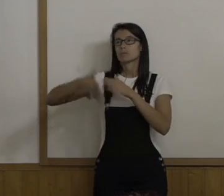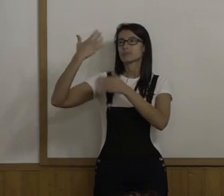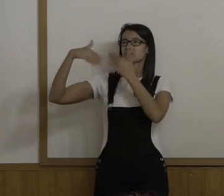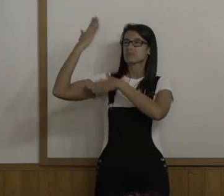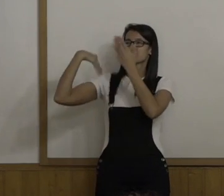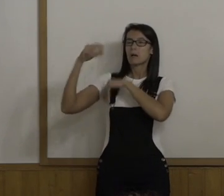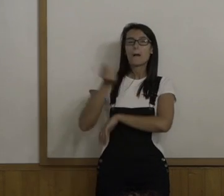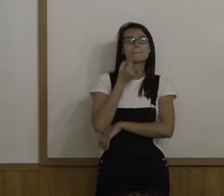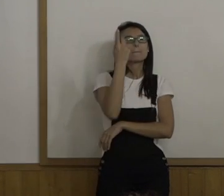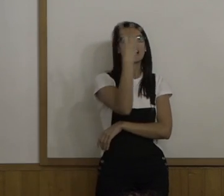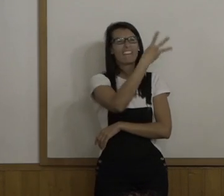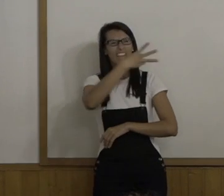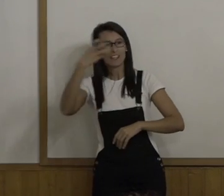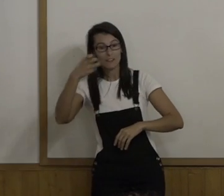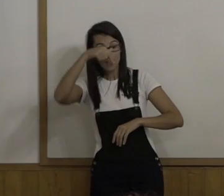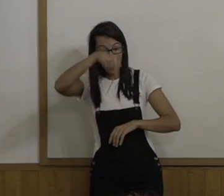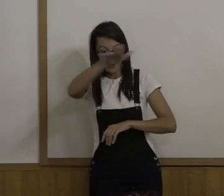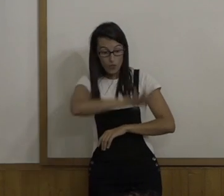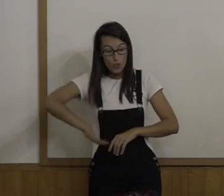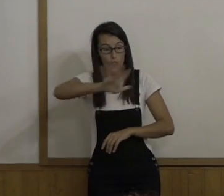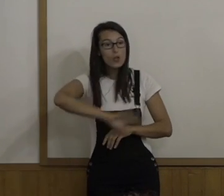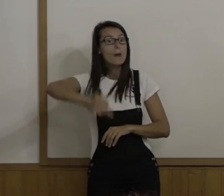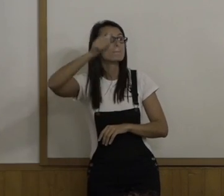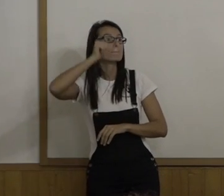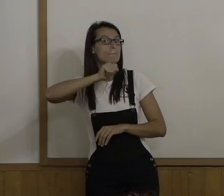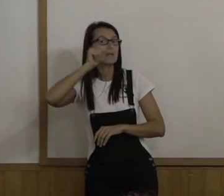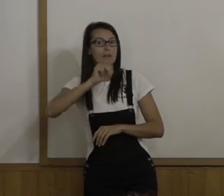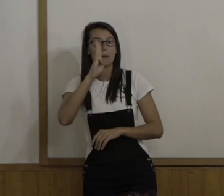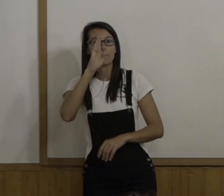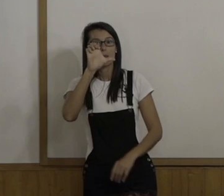1300, vosotros estáis ahora en Piedrafita, que Piedrafita significa,